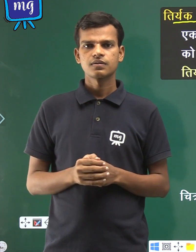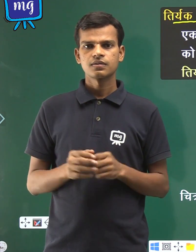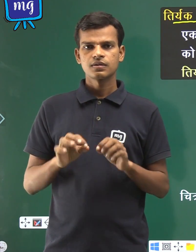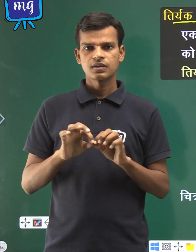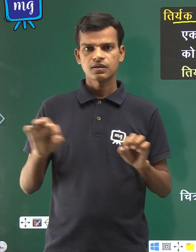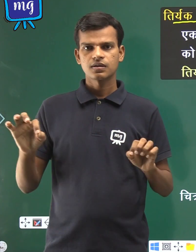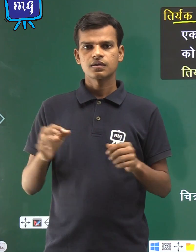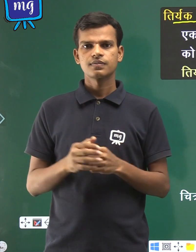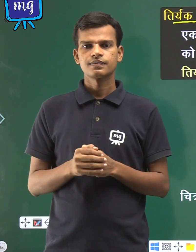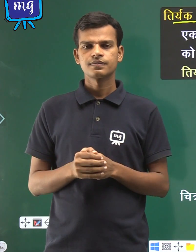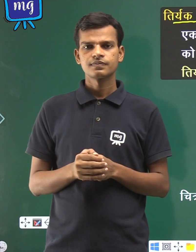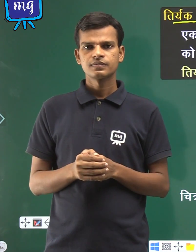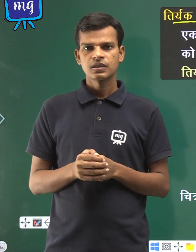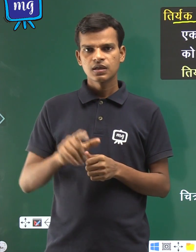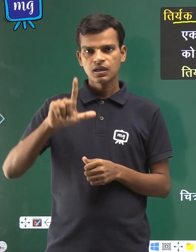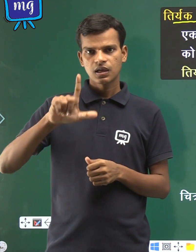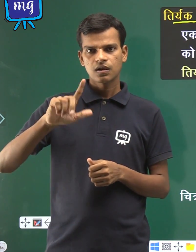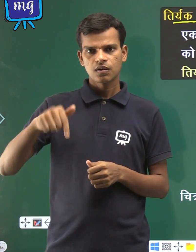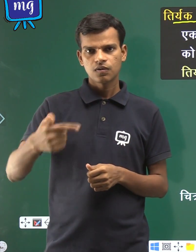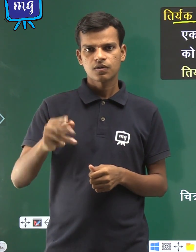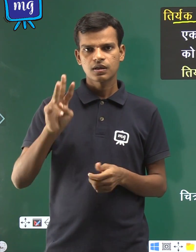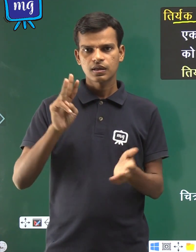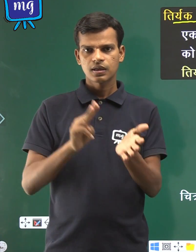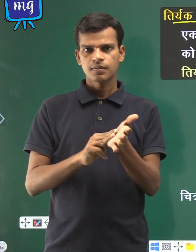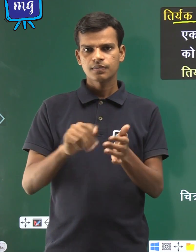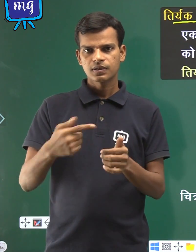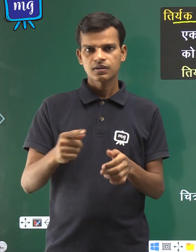रेखाएं L और M की